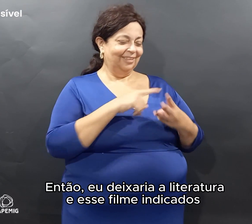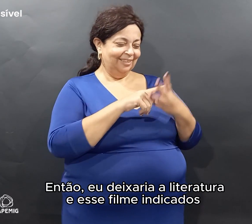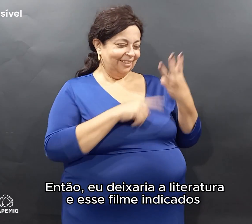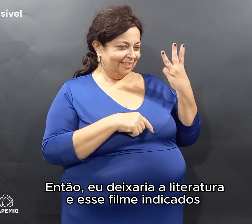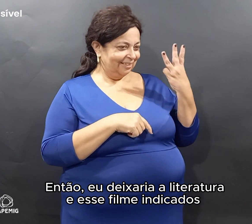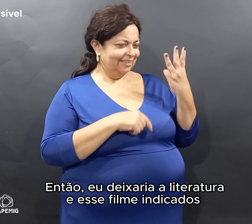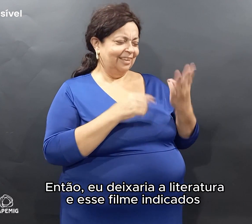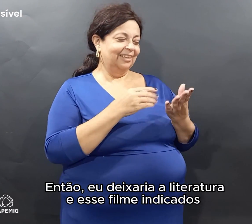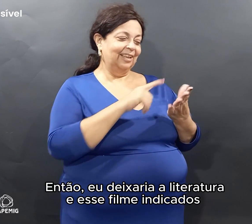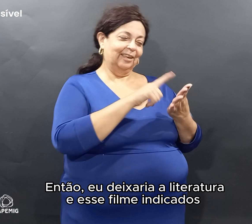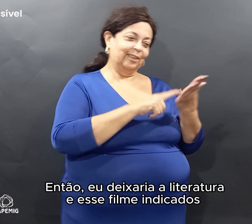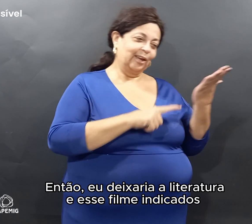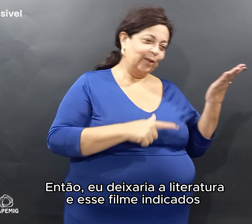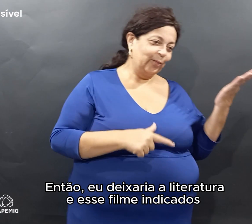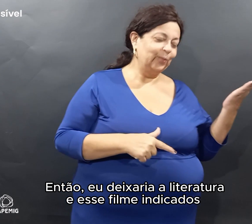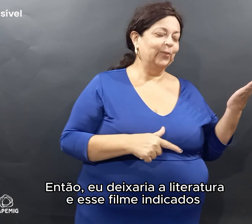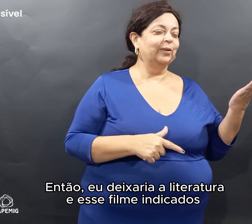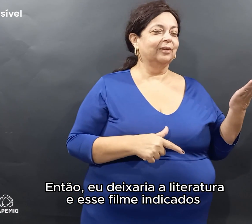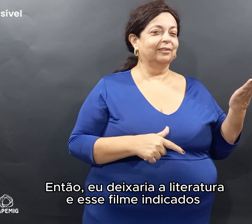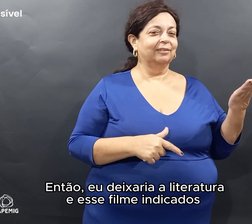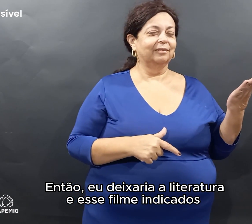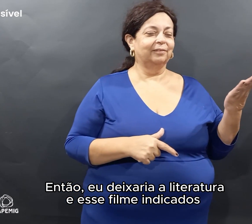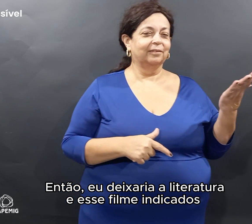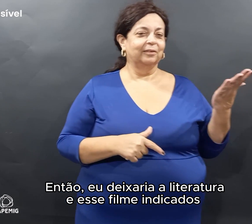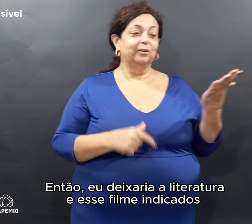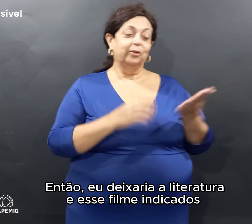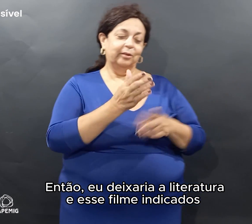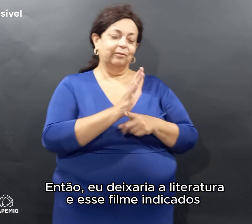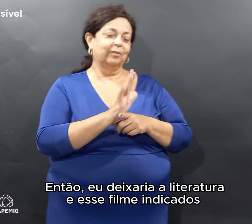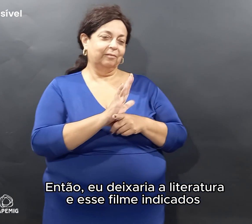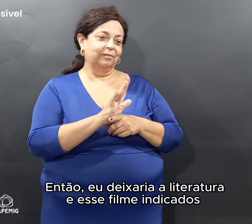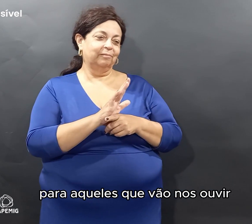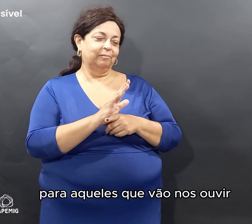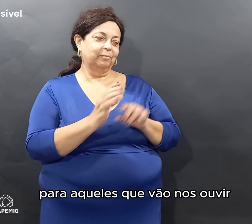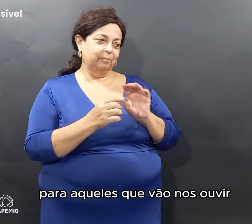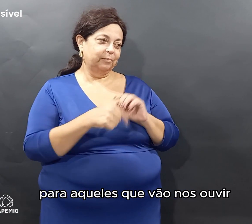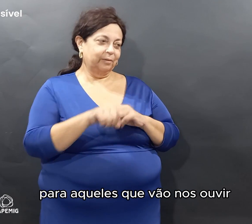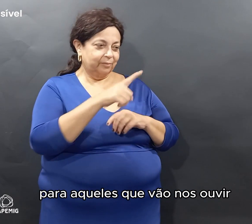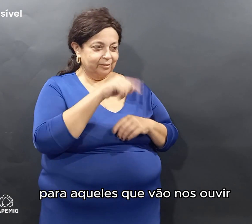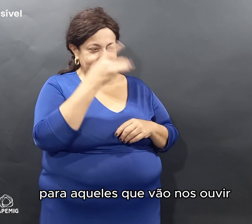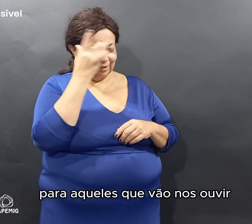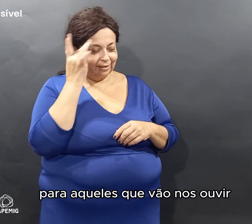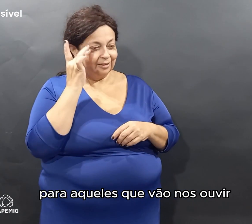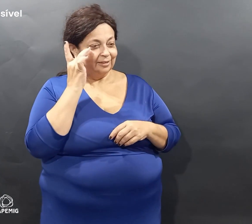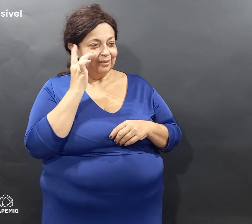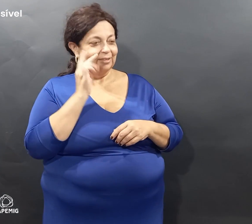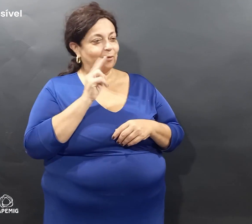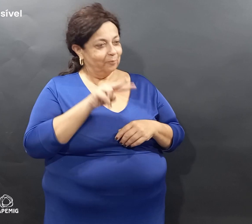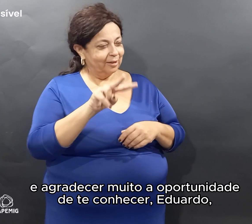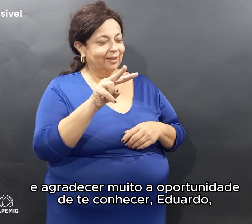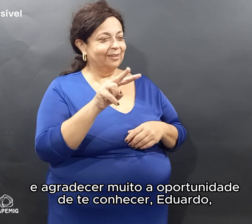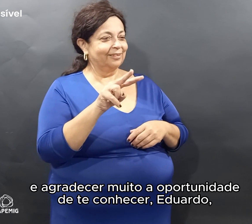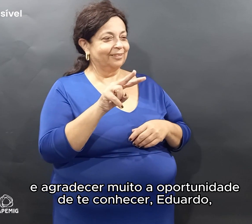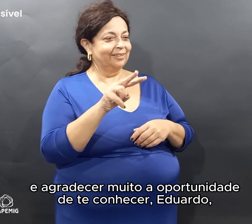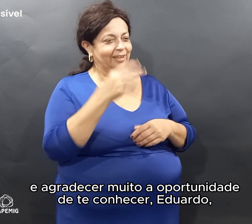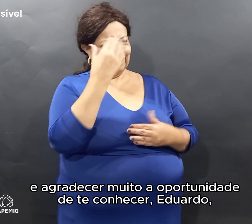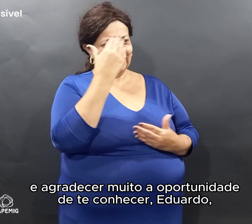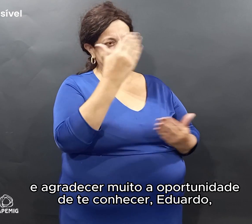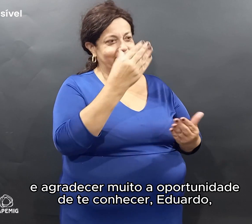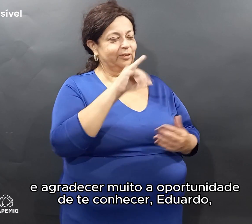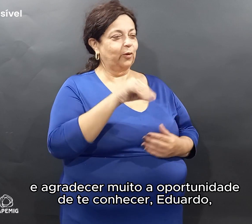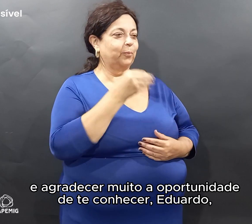né, a literatura, né, e esse filme indicado para aqueles que vão nos ouvir. E agradecer